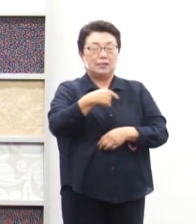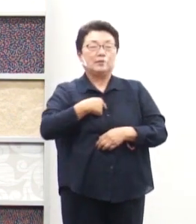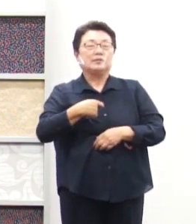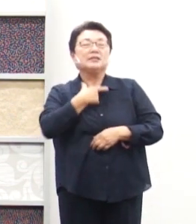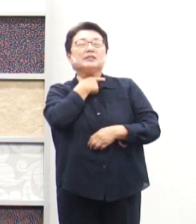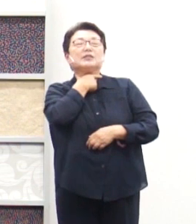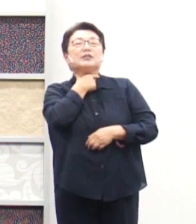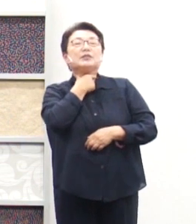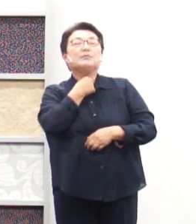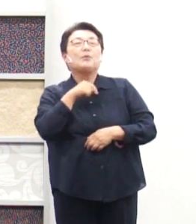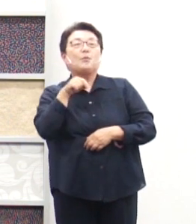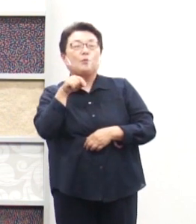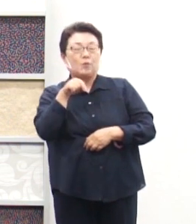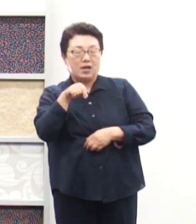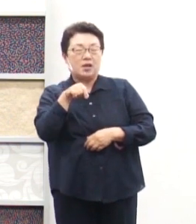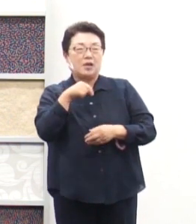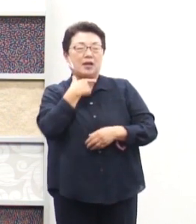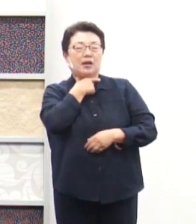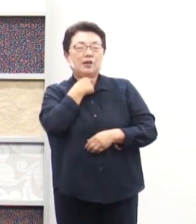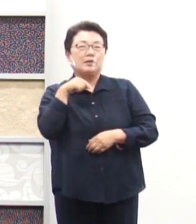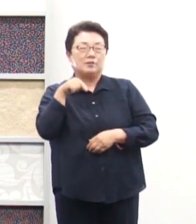は